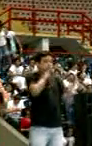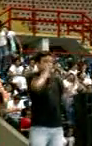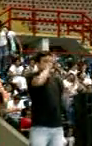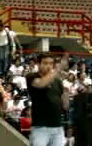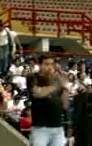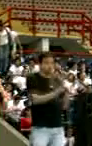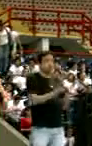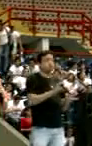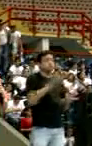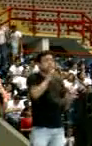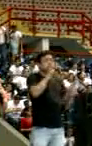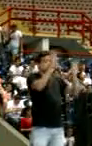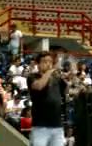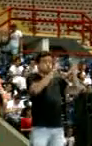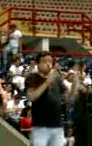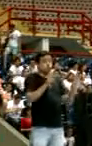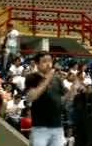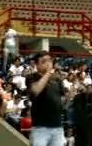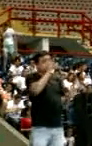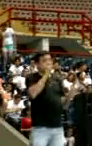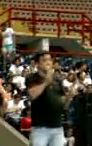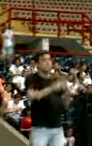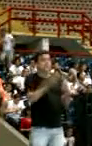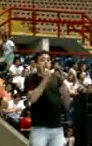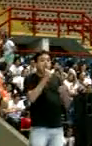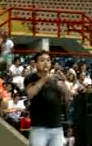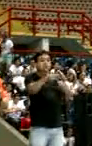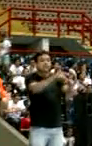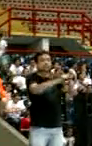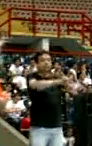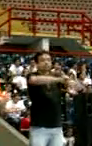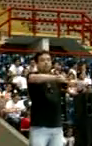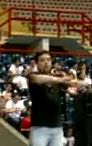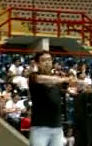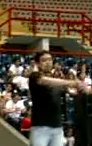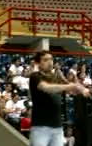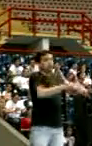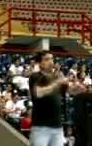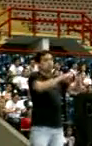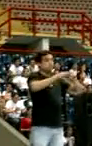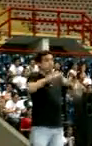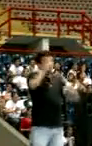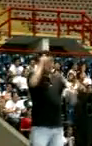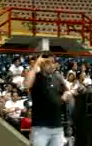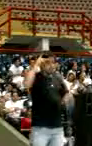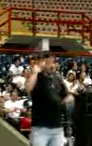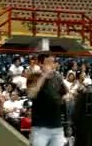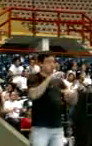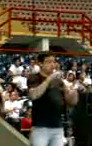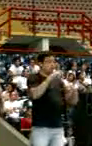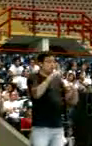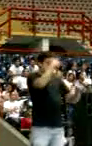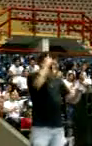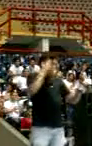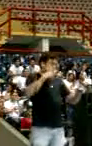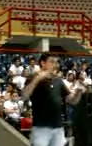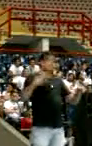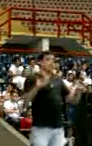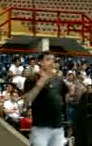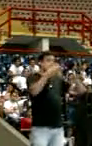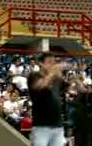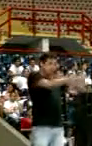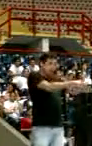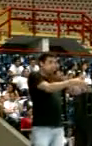Média. Aí o inverno acabou com o que tinha para comer? Vários casos de canibalismo. Aí foi. Pessoa